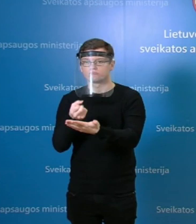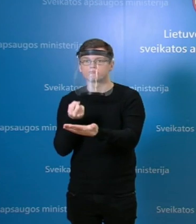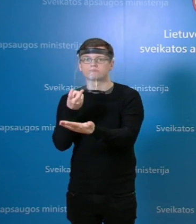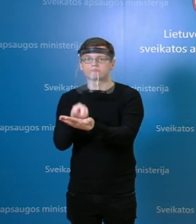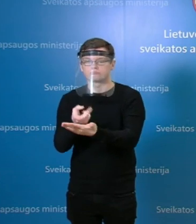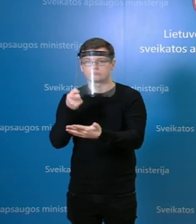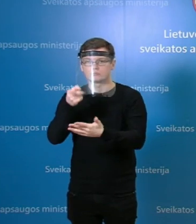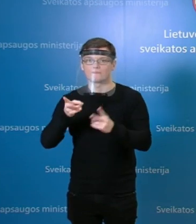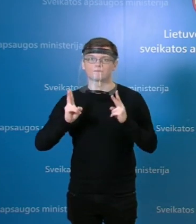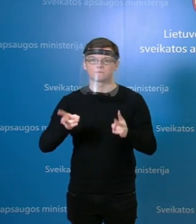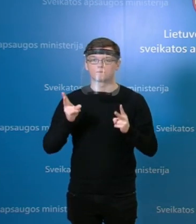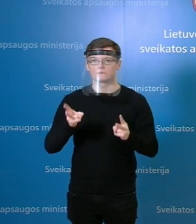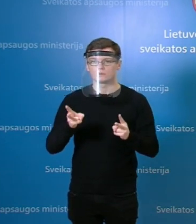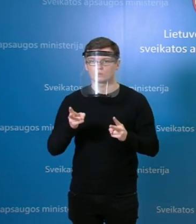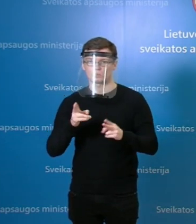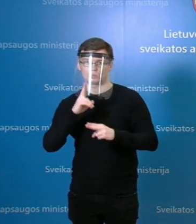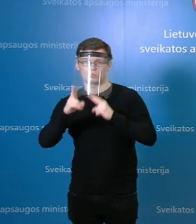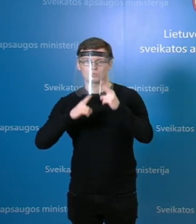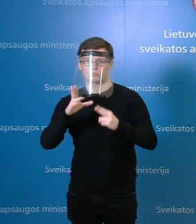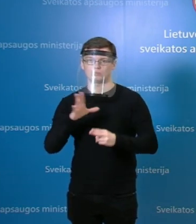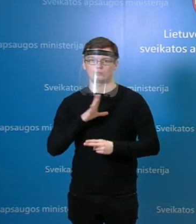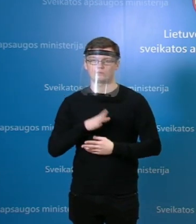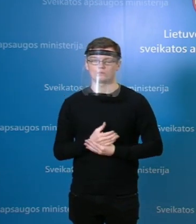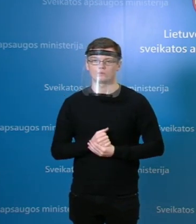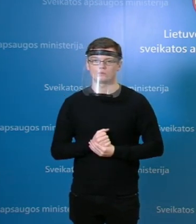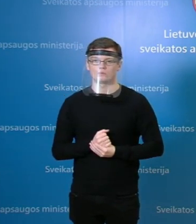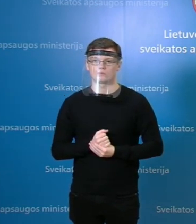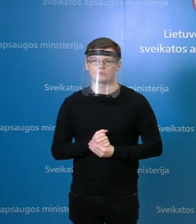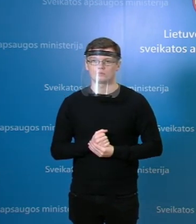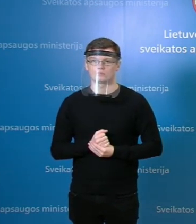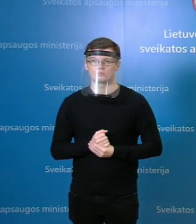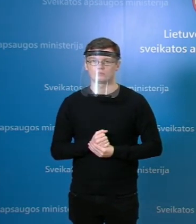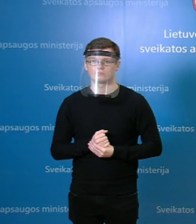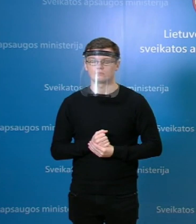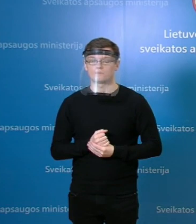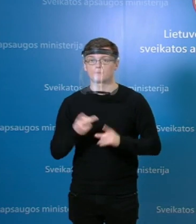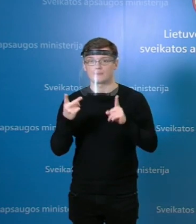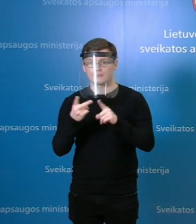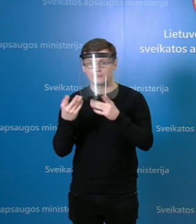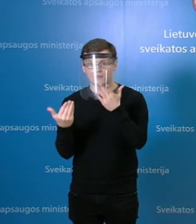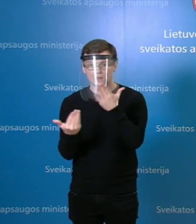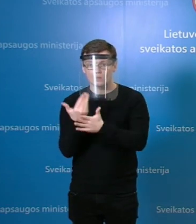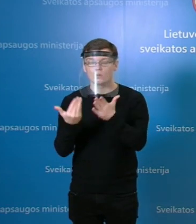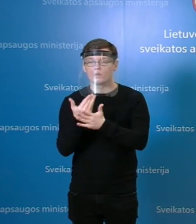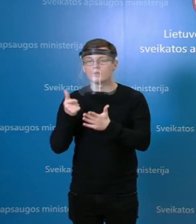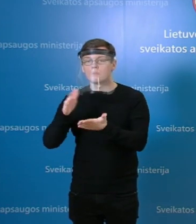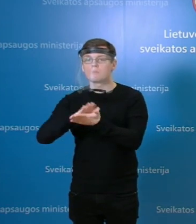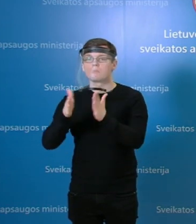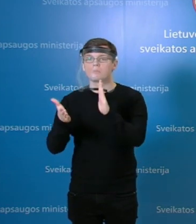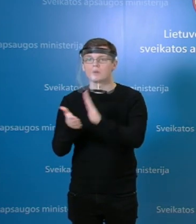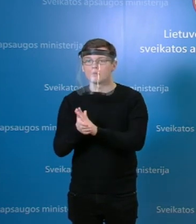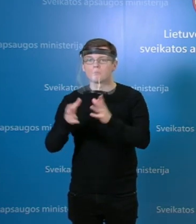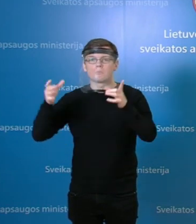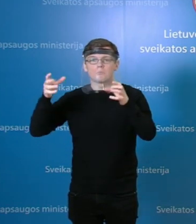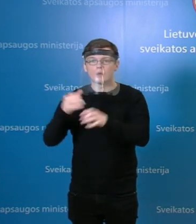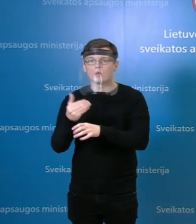gydymui. Taip pat yra parengtas kita naujiena, jog yra parengtas planas, kaip mažinti